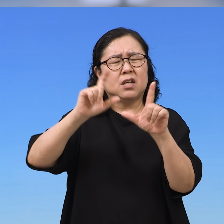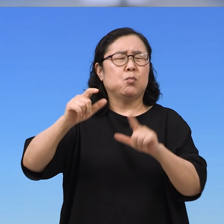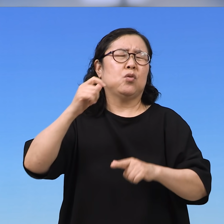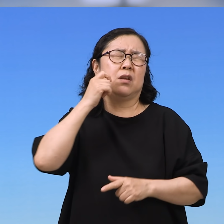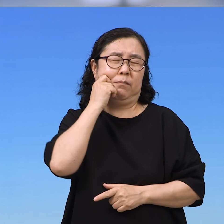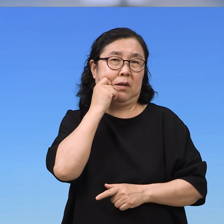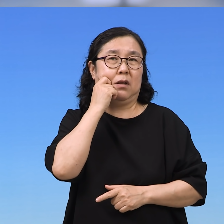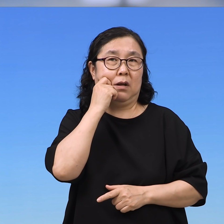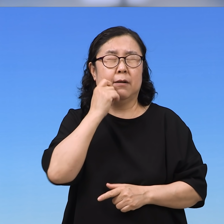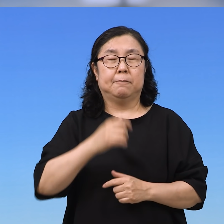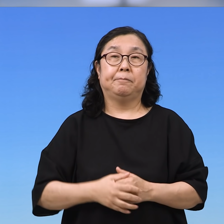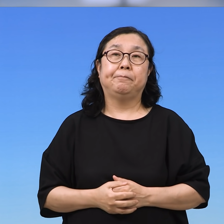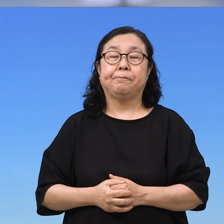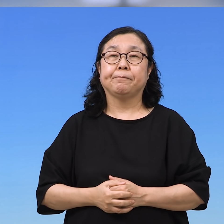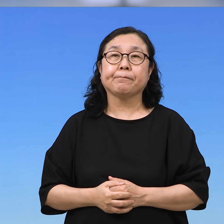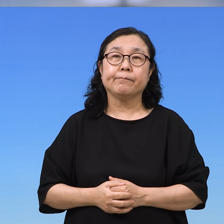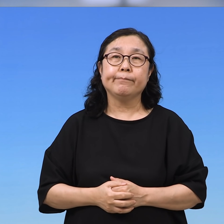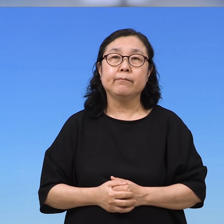됩니다.